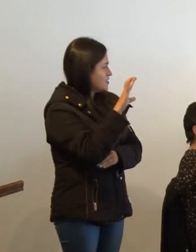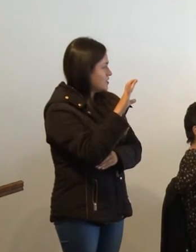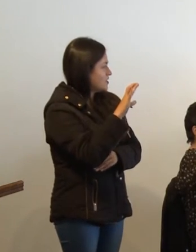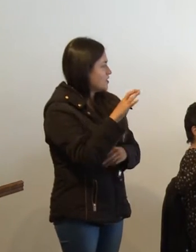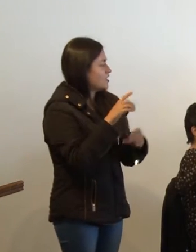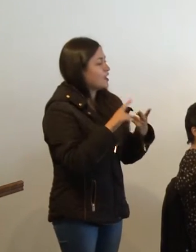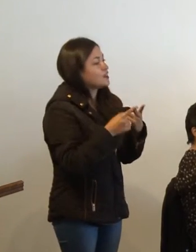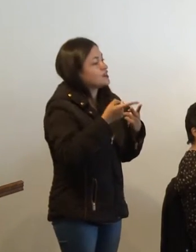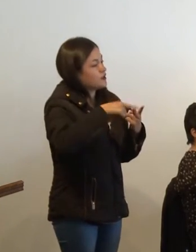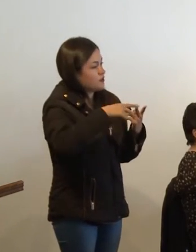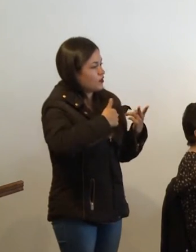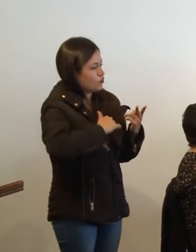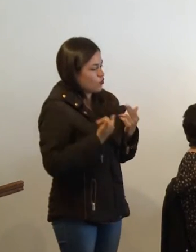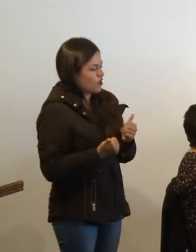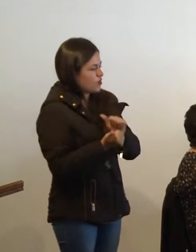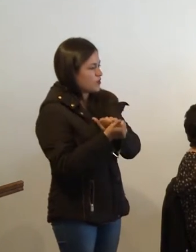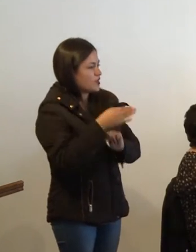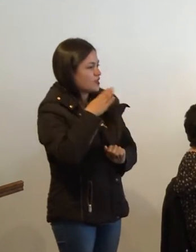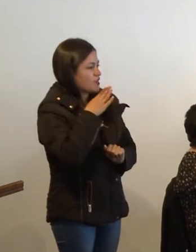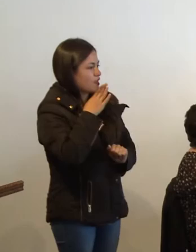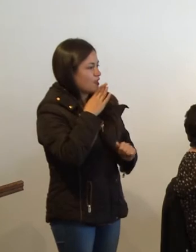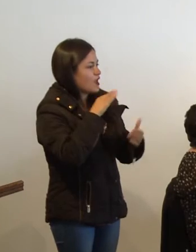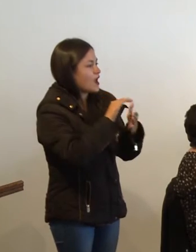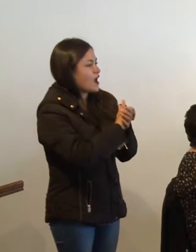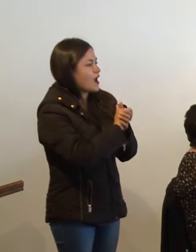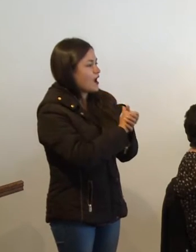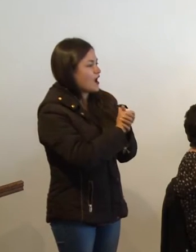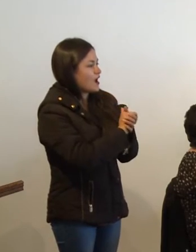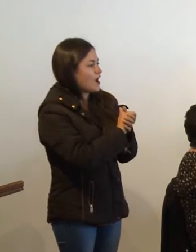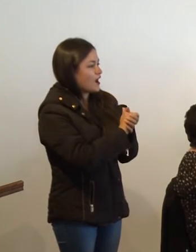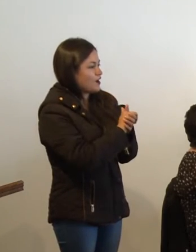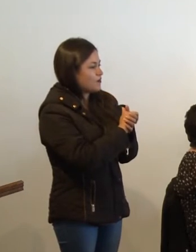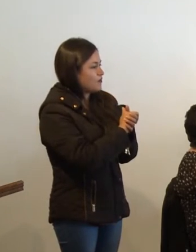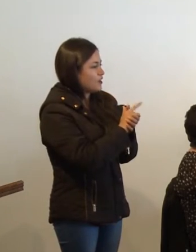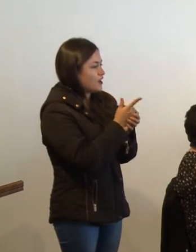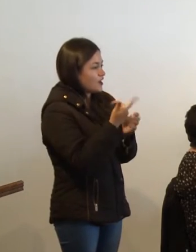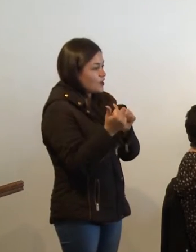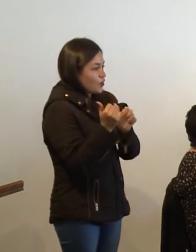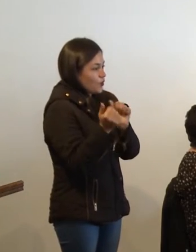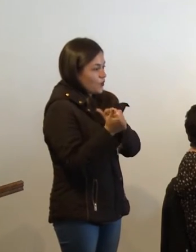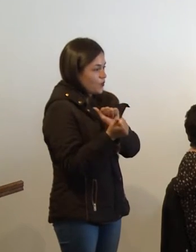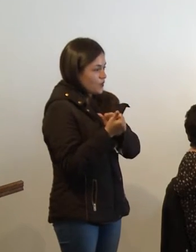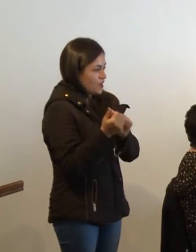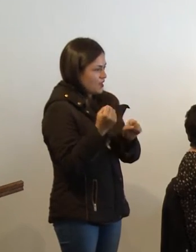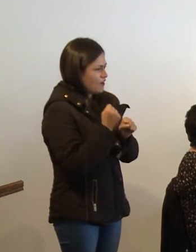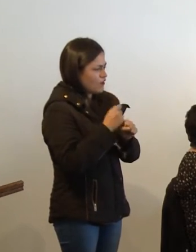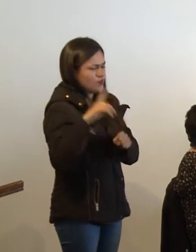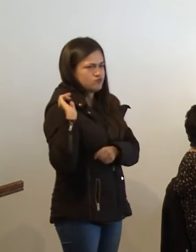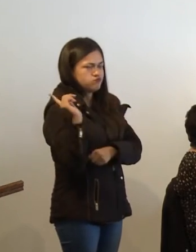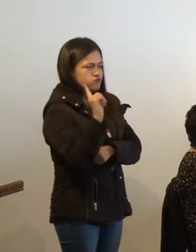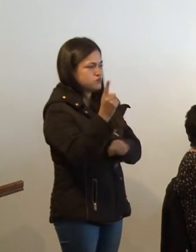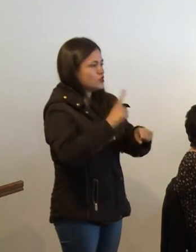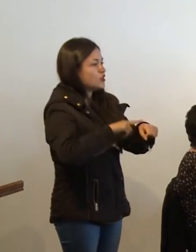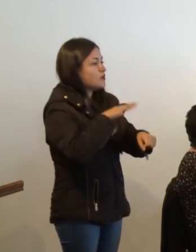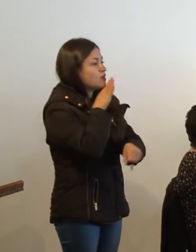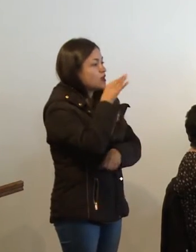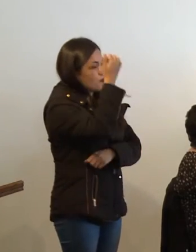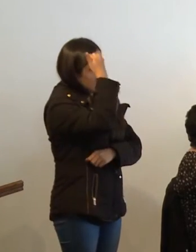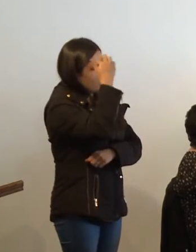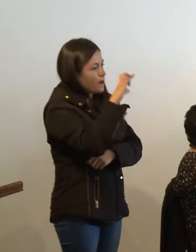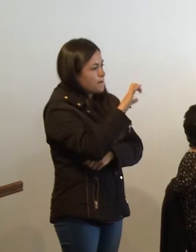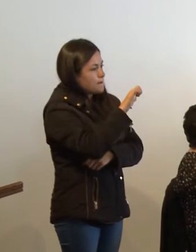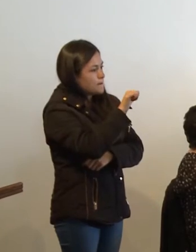Está nuestra amiga, nuestra compañera de trabajo de hace muchos años, la profesora Pilar